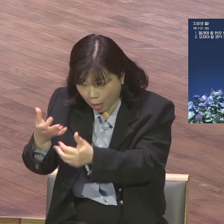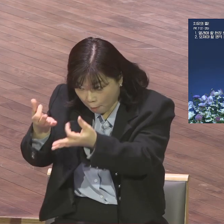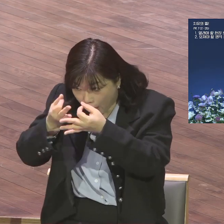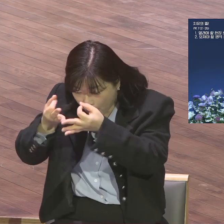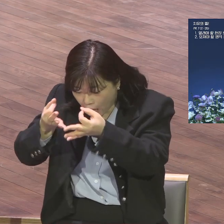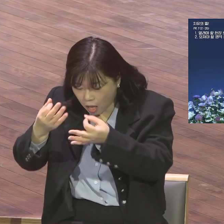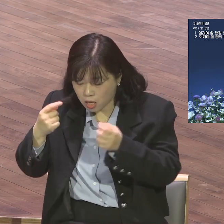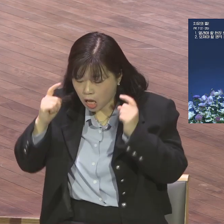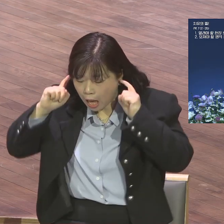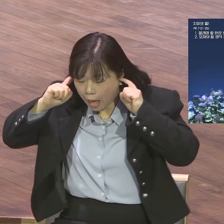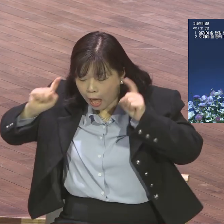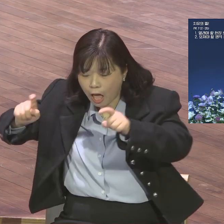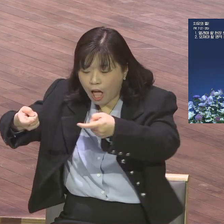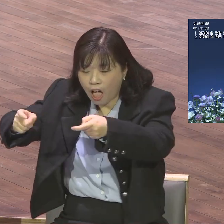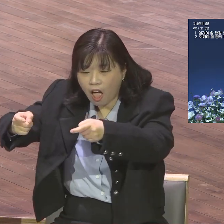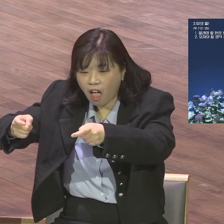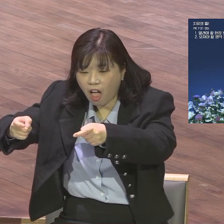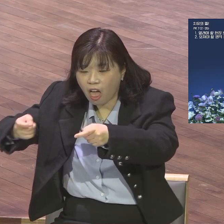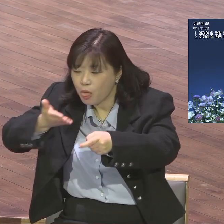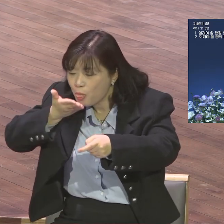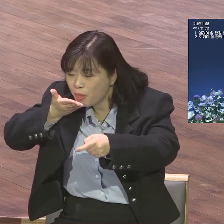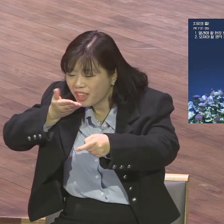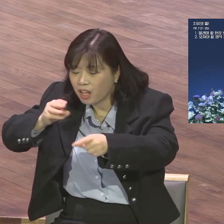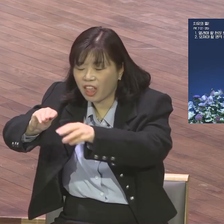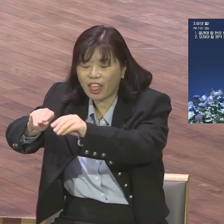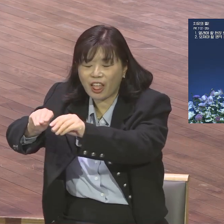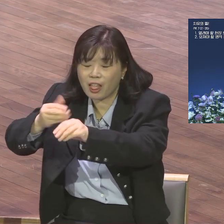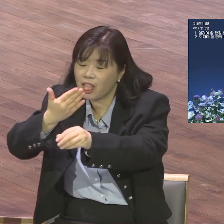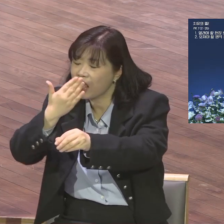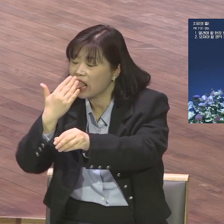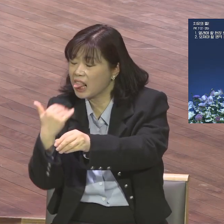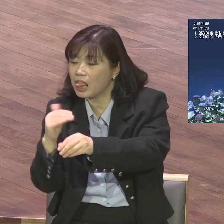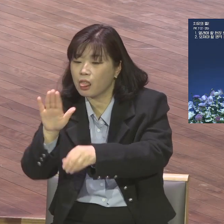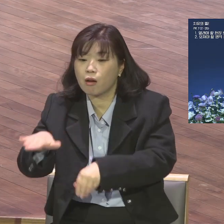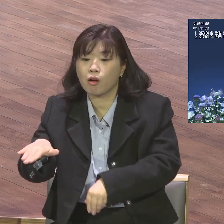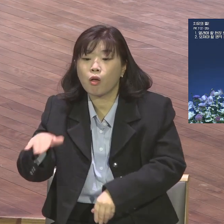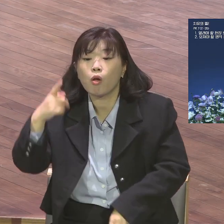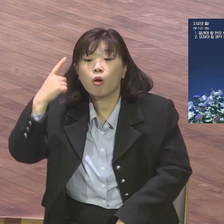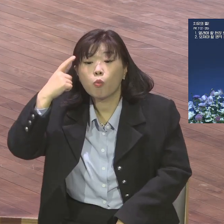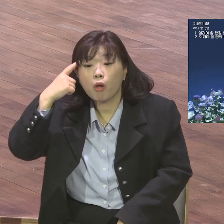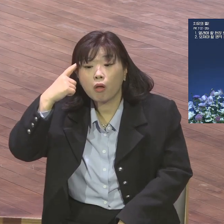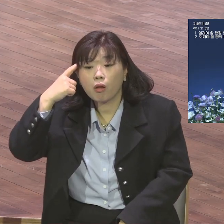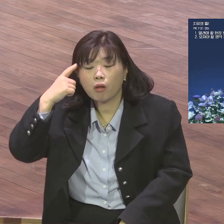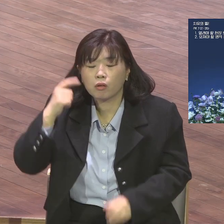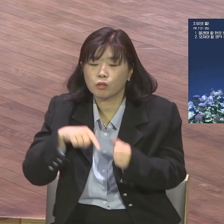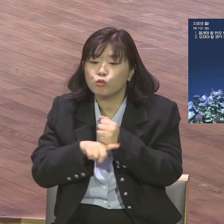무슨 의미가 있느냐? 이 무슨 의미냐? 그 바쁜 예수님이